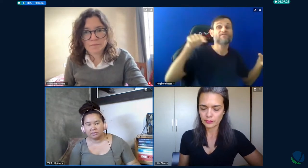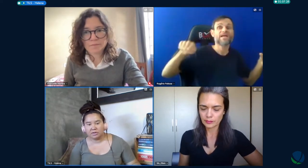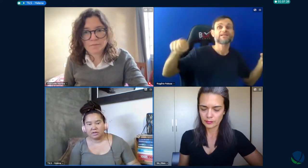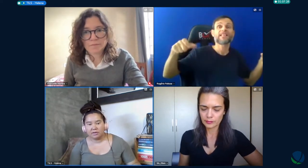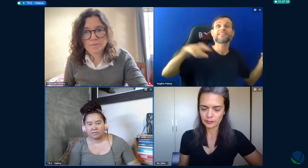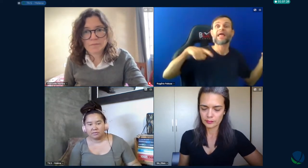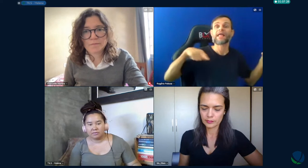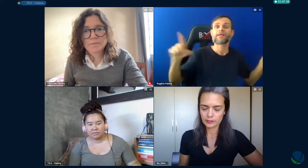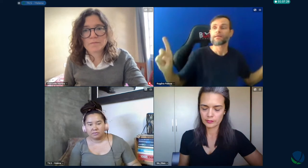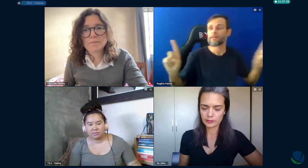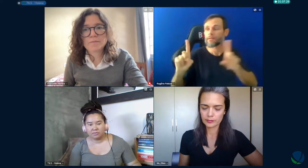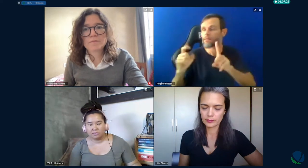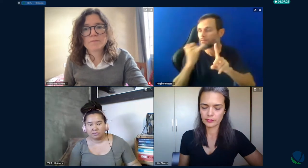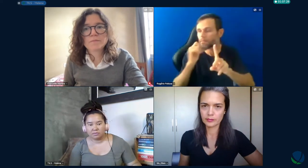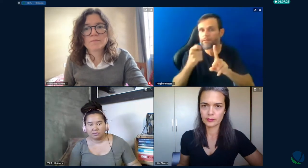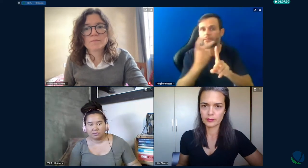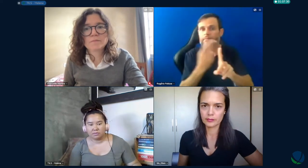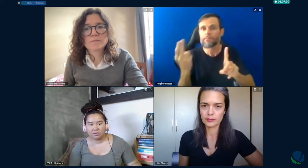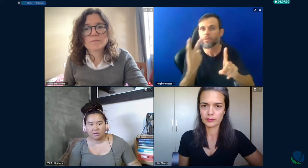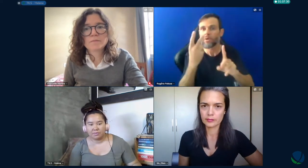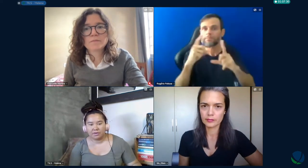trânsito,